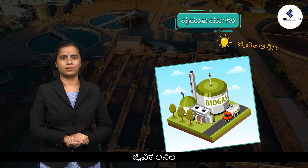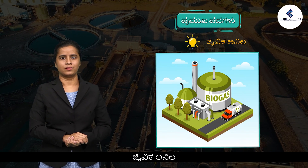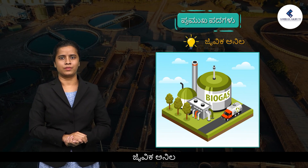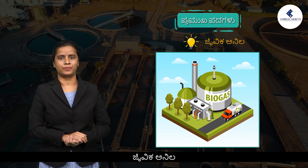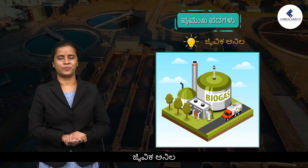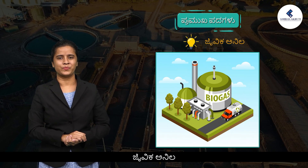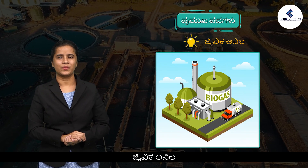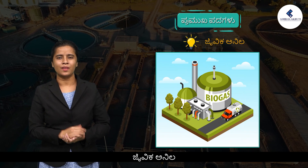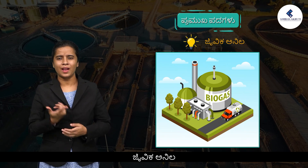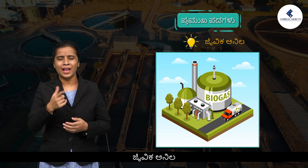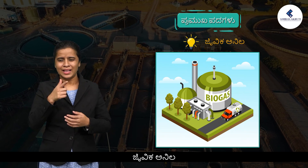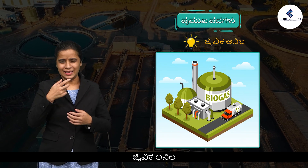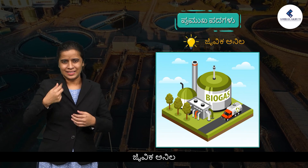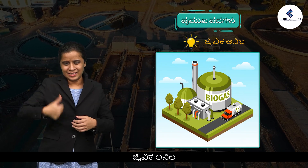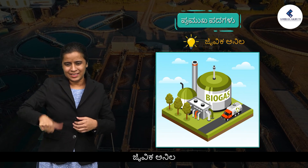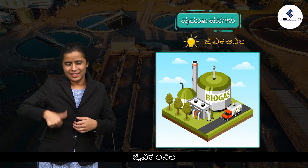ಜೈವಿಕ ಅನಿಲ,